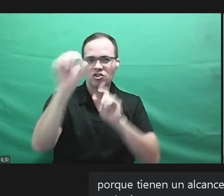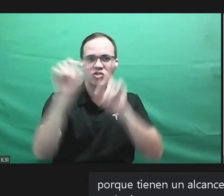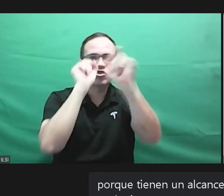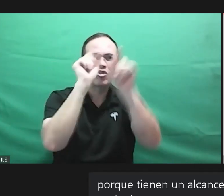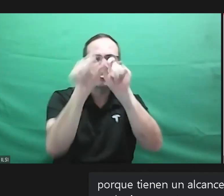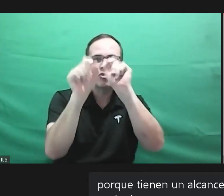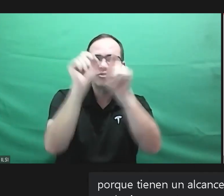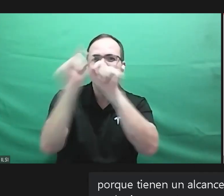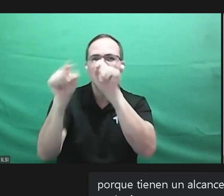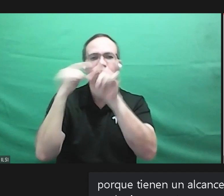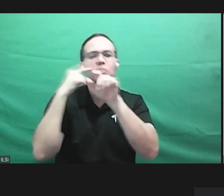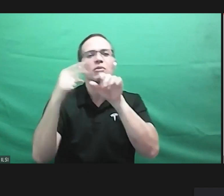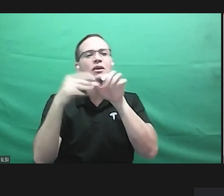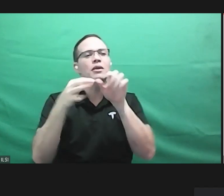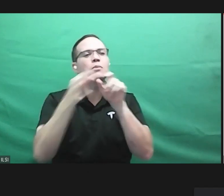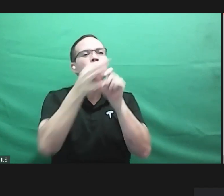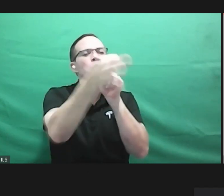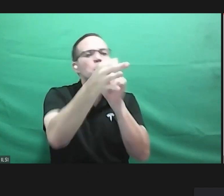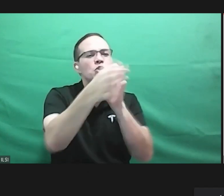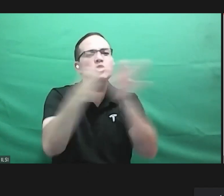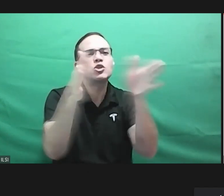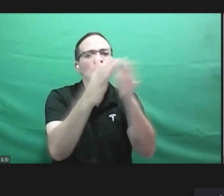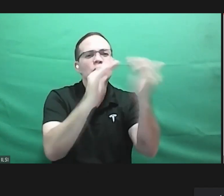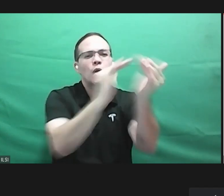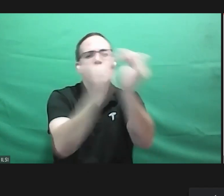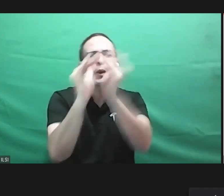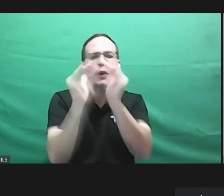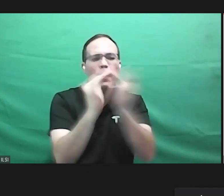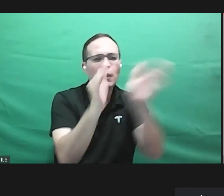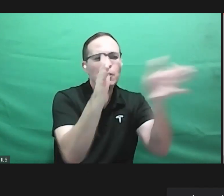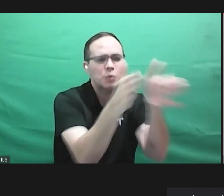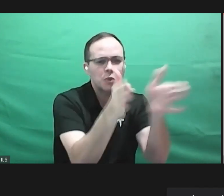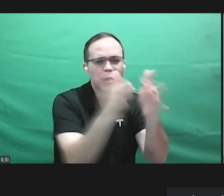como el tema de personas con discapacidad no es un tema,